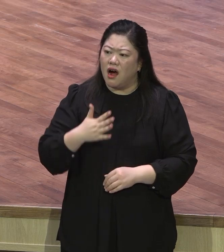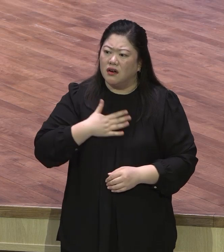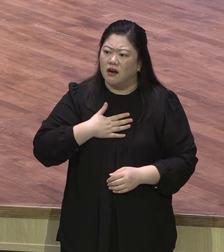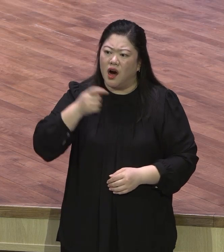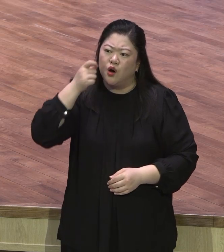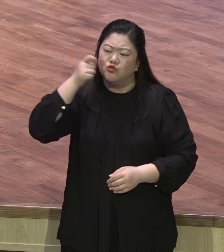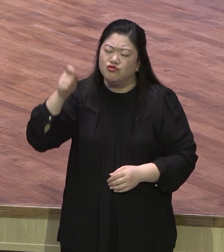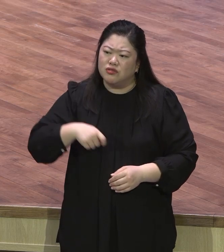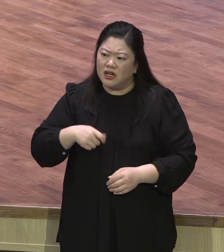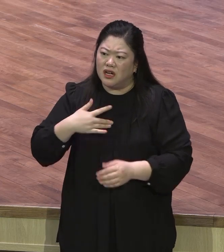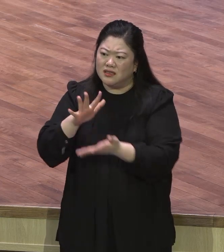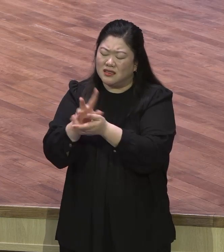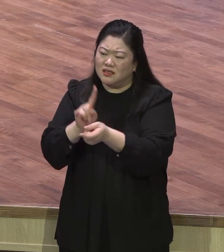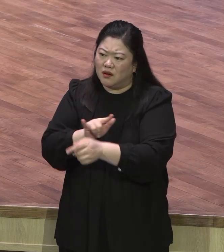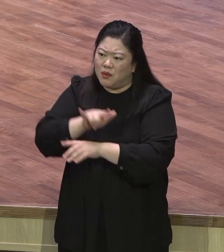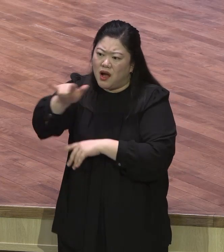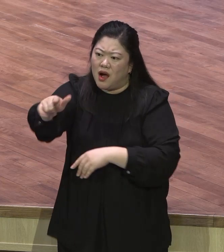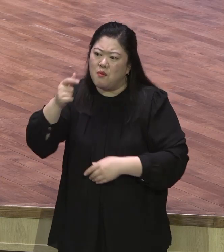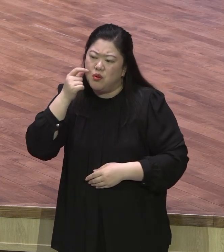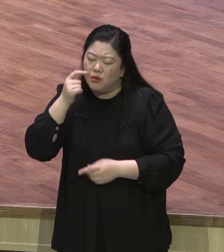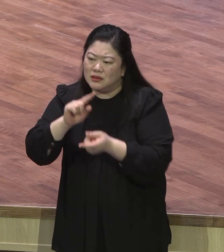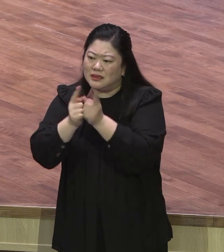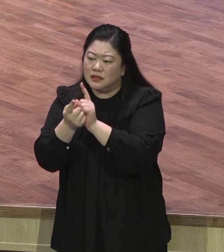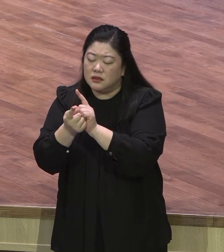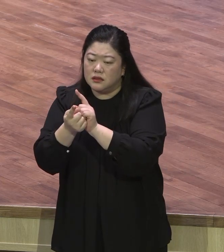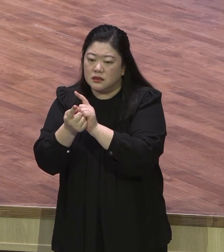선교지라니까 하나님 다 아세요